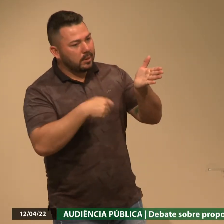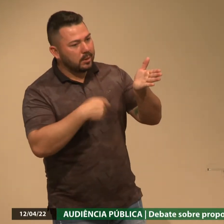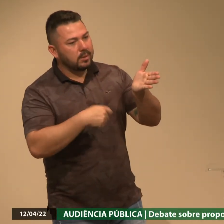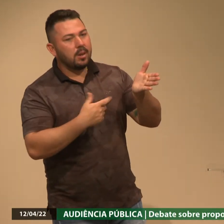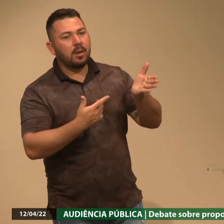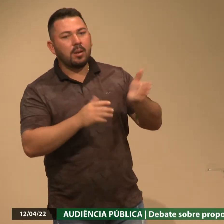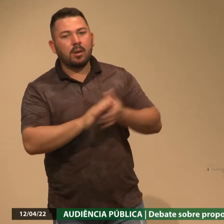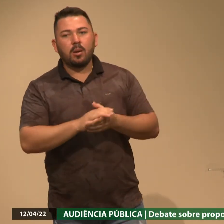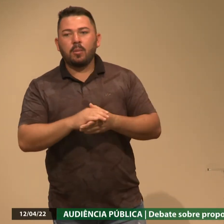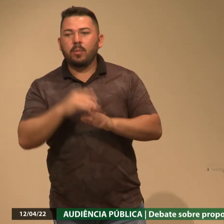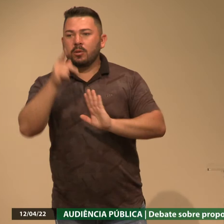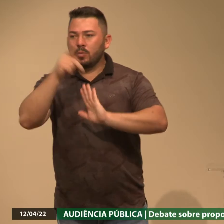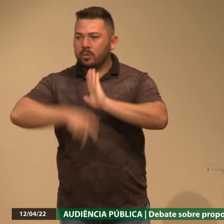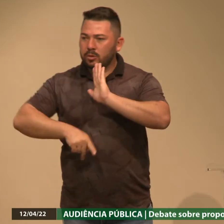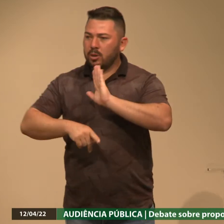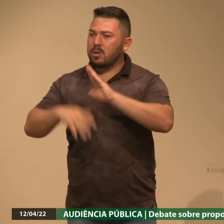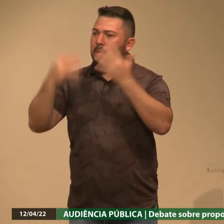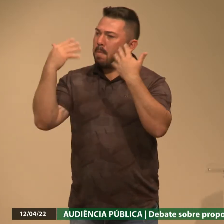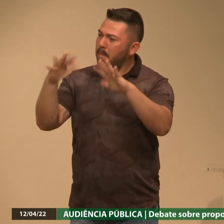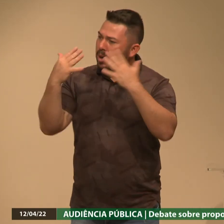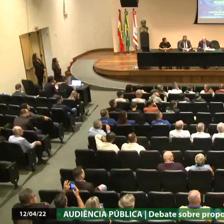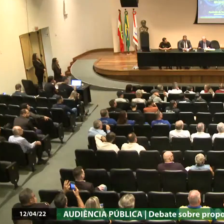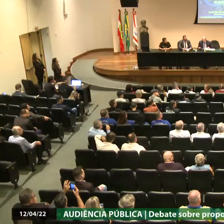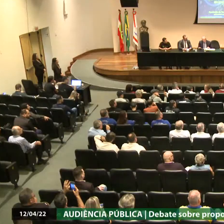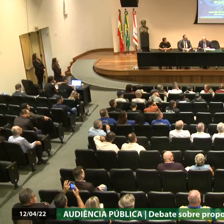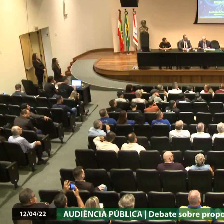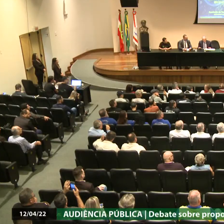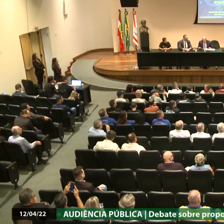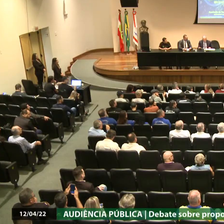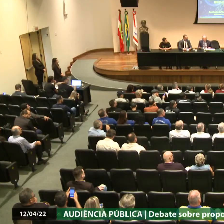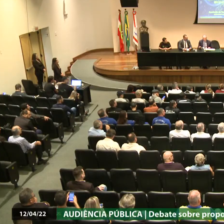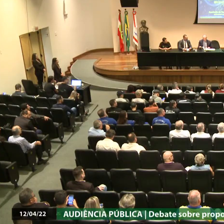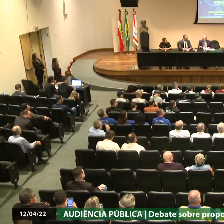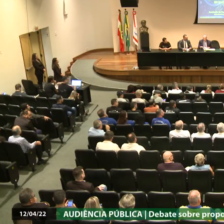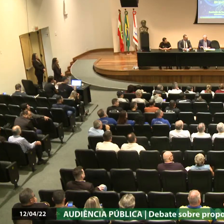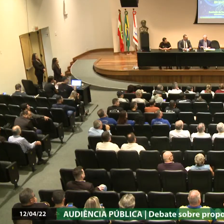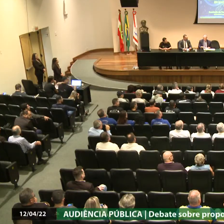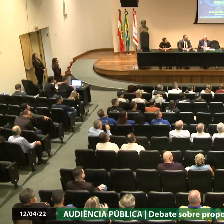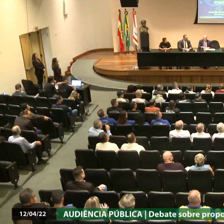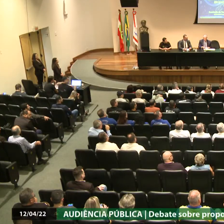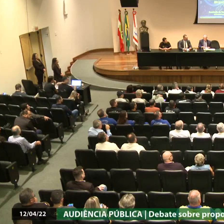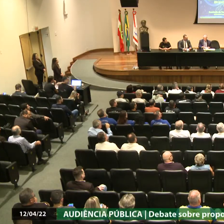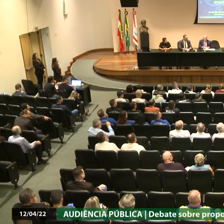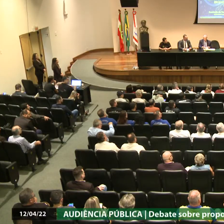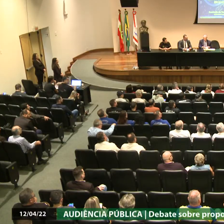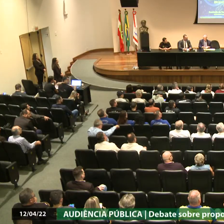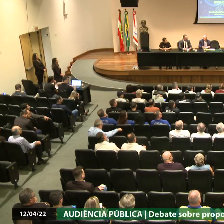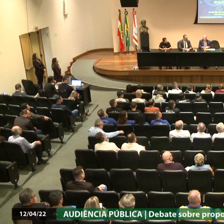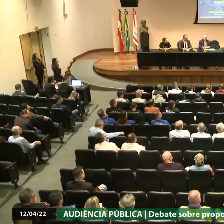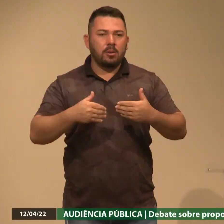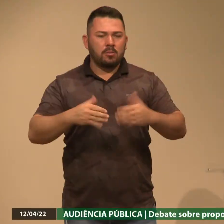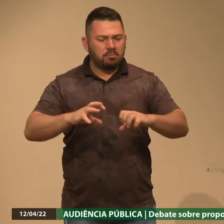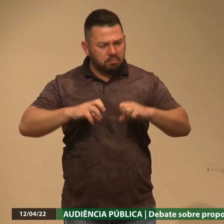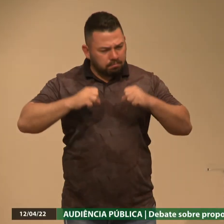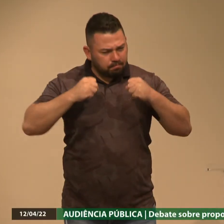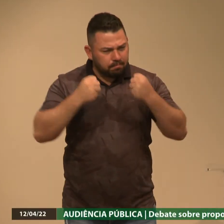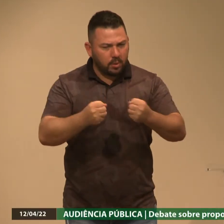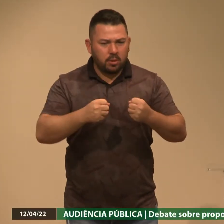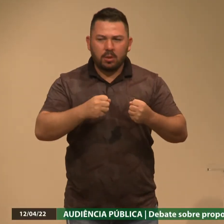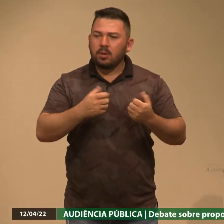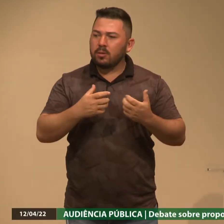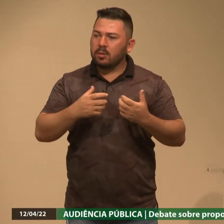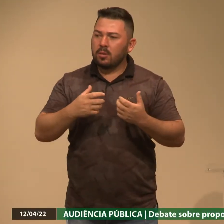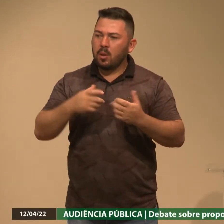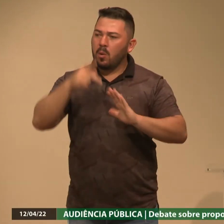para todos esse projeto Parabéns a todos os senhores e senhoras que vieram aqui hoje fortalecer o